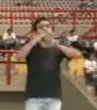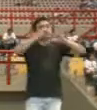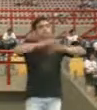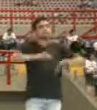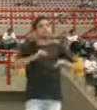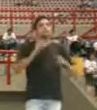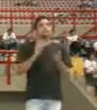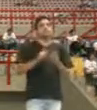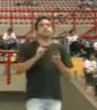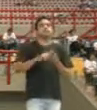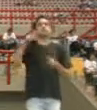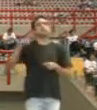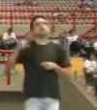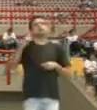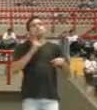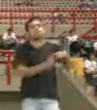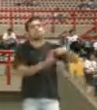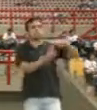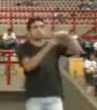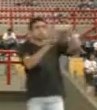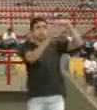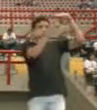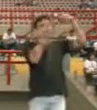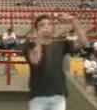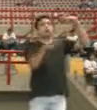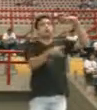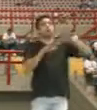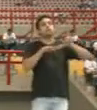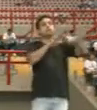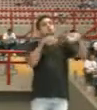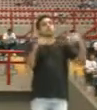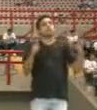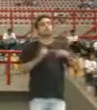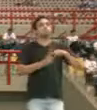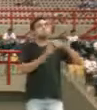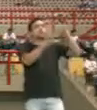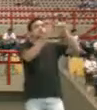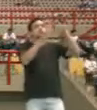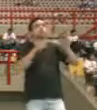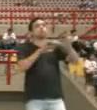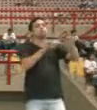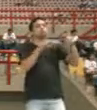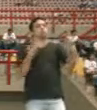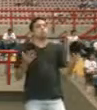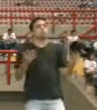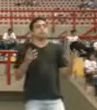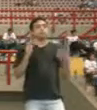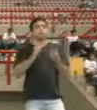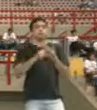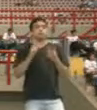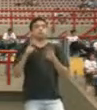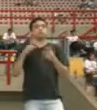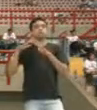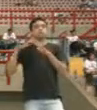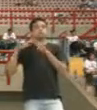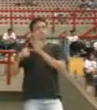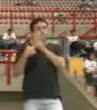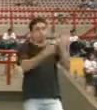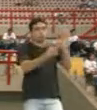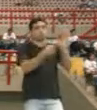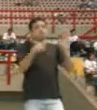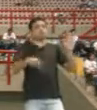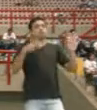Qual foi o grande ponto positivo das manifestações, pessoal? O grande ponto positivo foi a demonstração de que